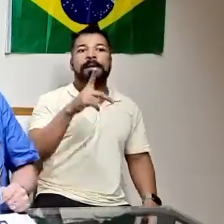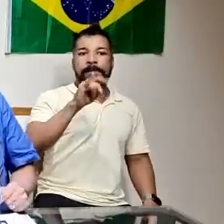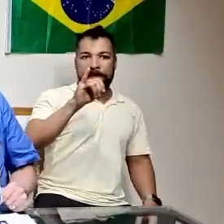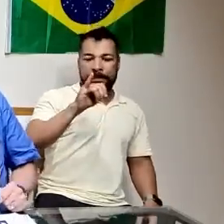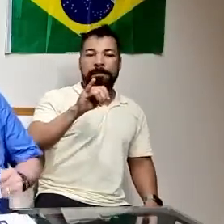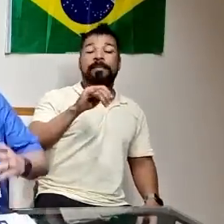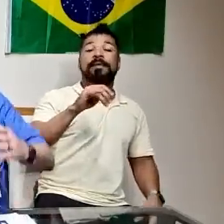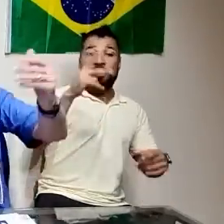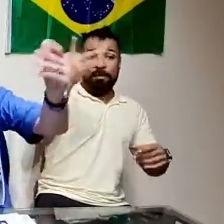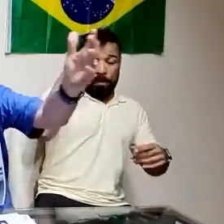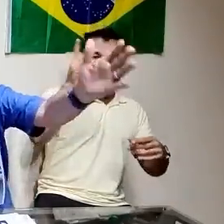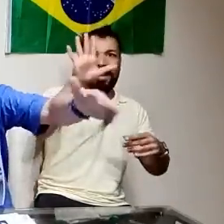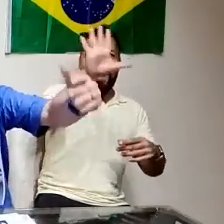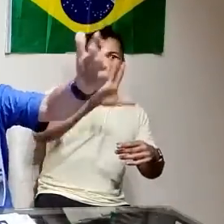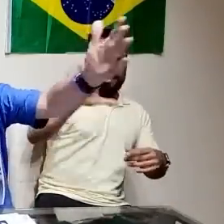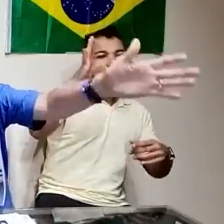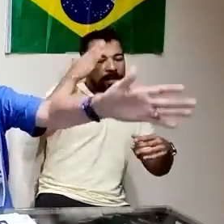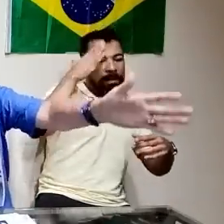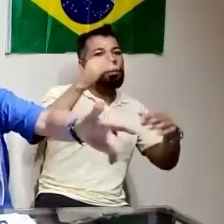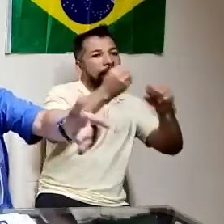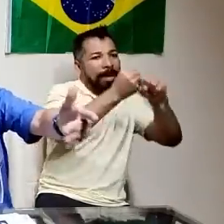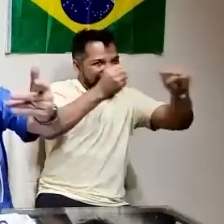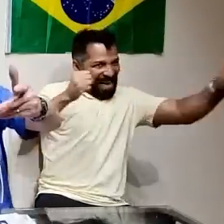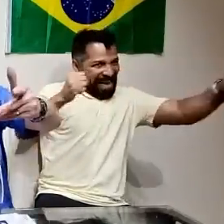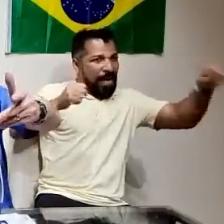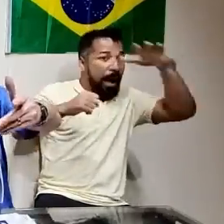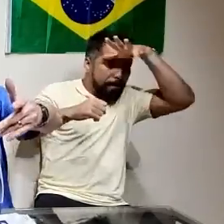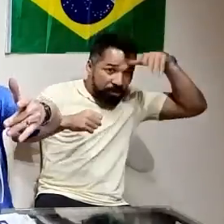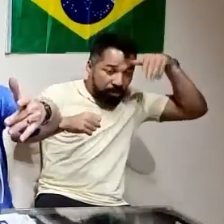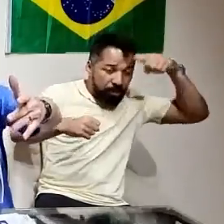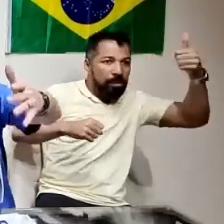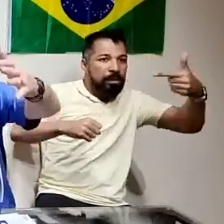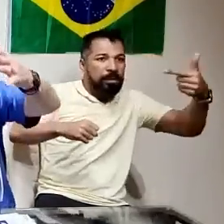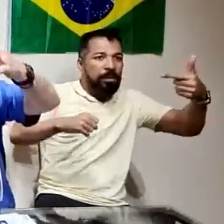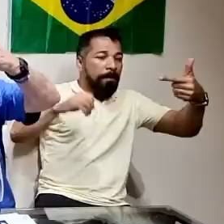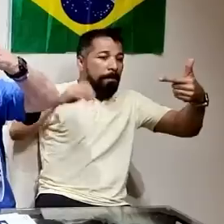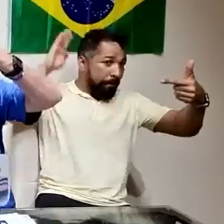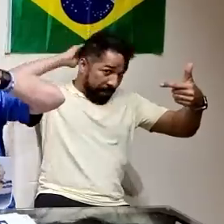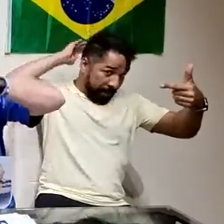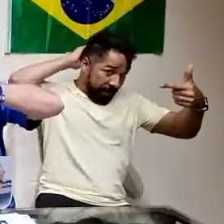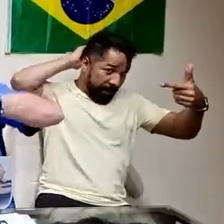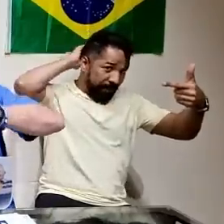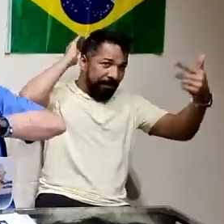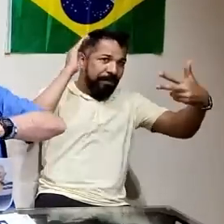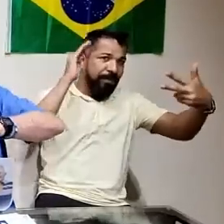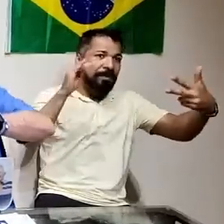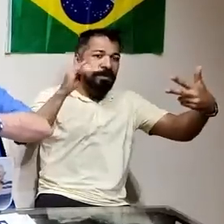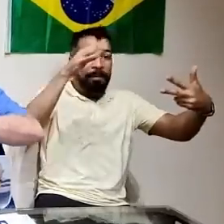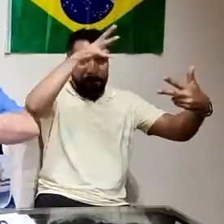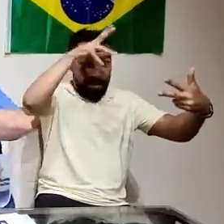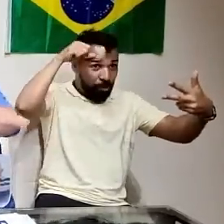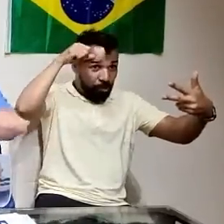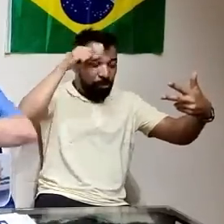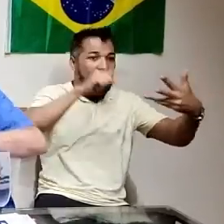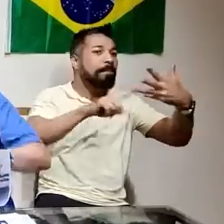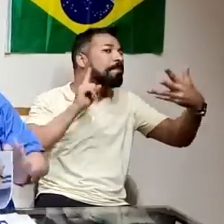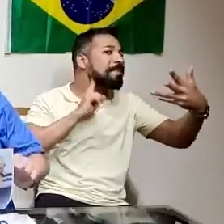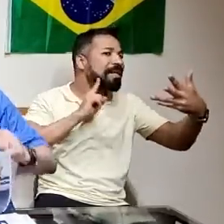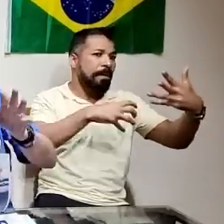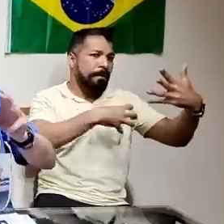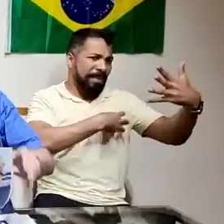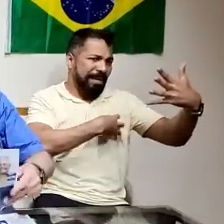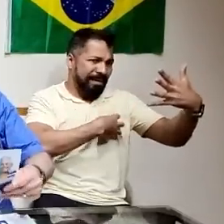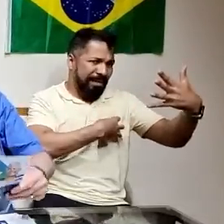também, se bem que o maior estado do Brasil é o Amazonas, depois é o Pará, eu acho que vem Mato Grosso, Minas, Bahia, por